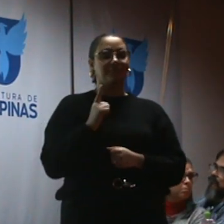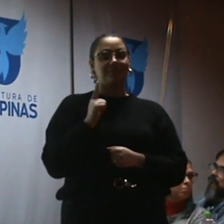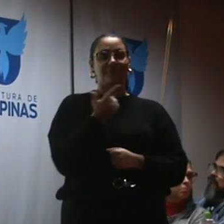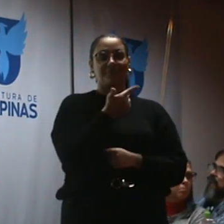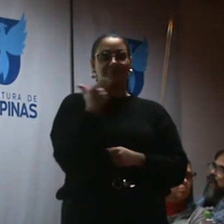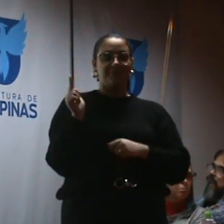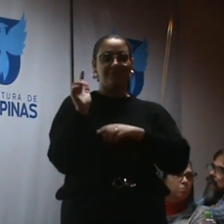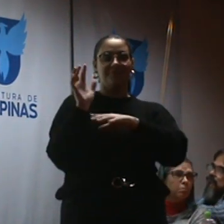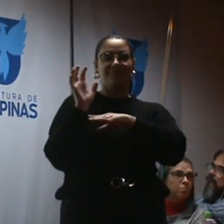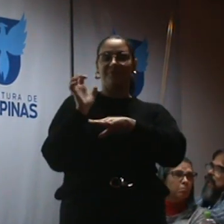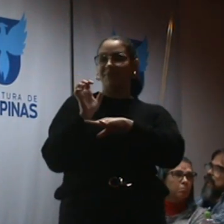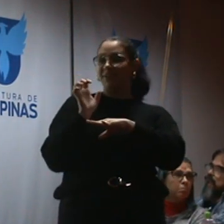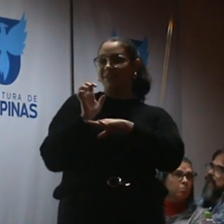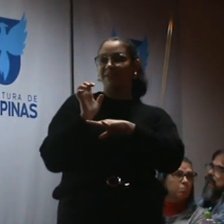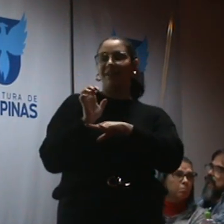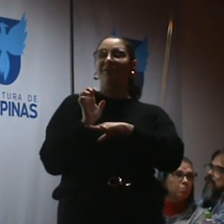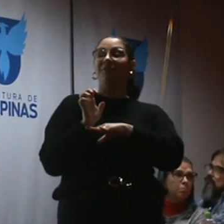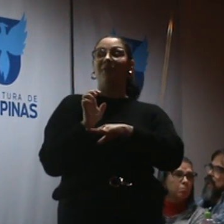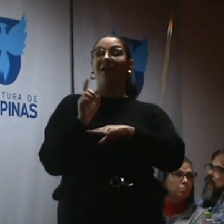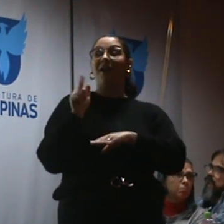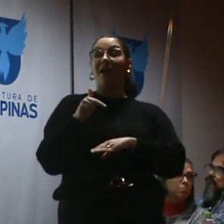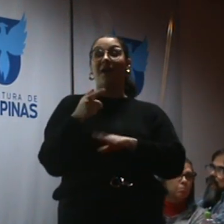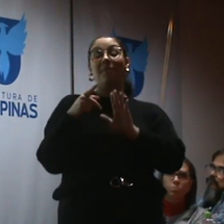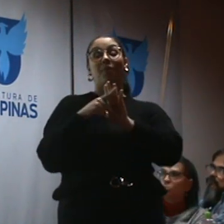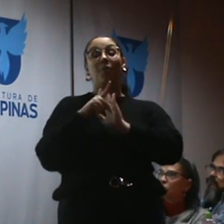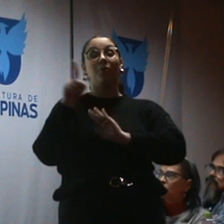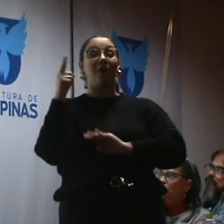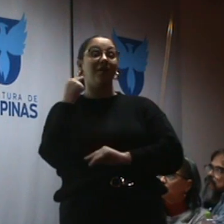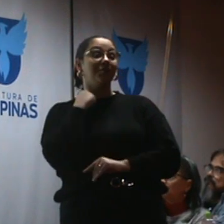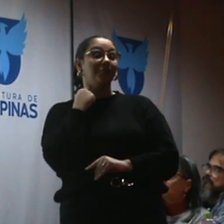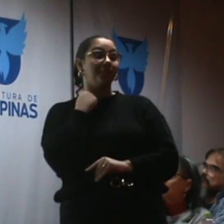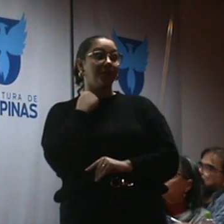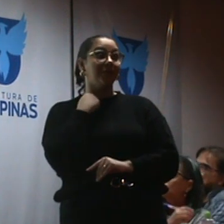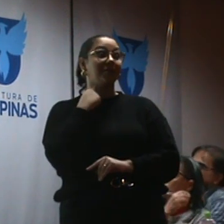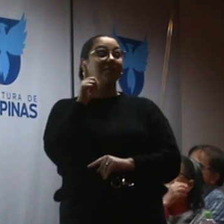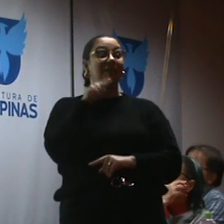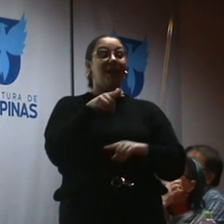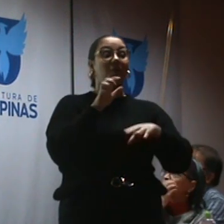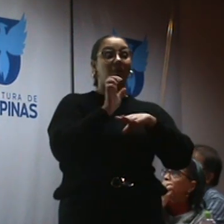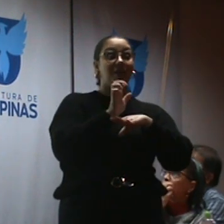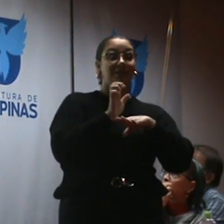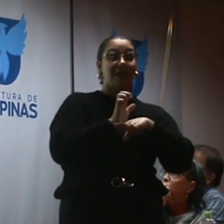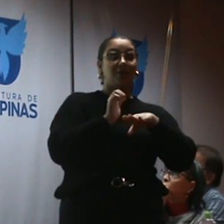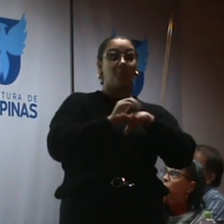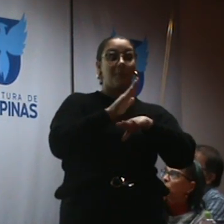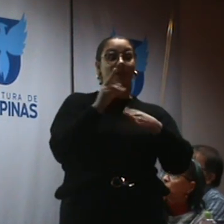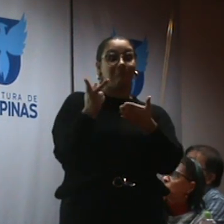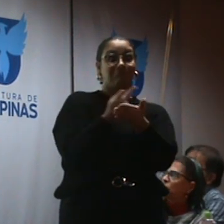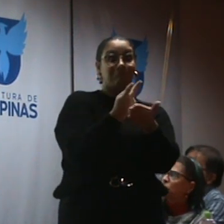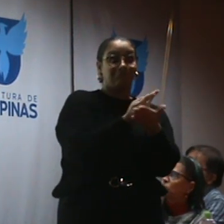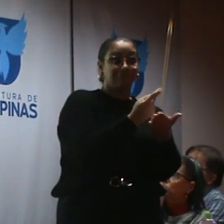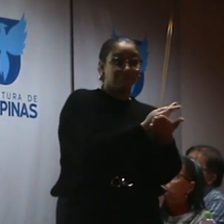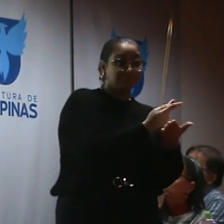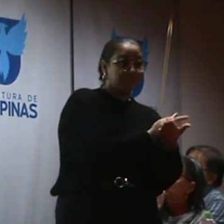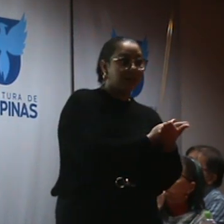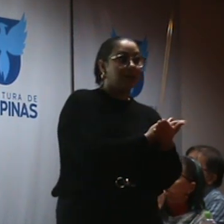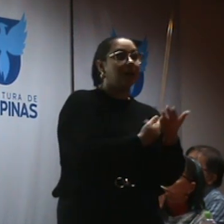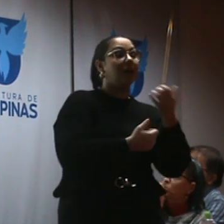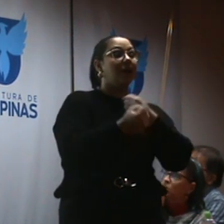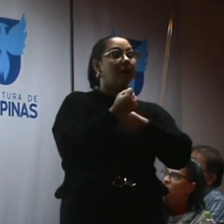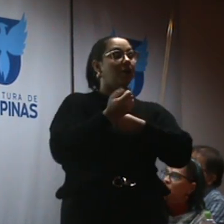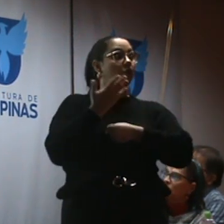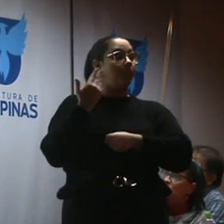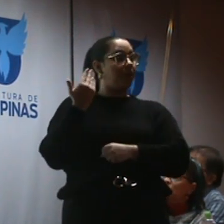cidade, tá? Então a maioria deles vem importada de Minas, que é o estado que está com a maior concentração de casos mesmo. O ano passado a gente